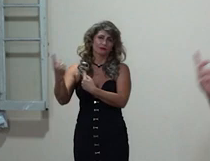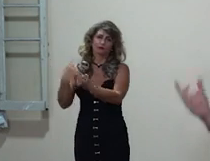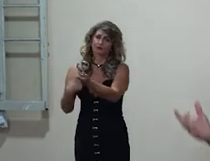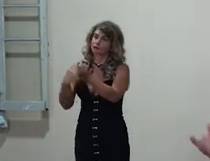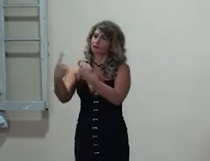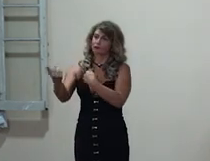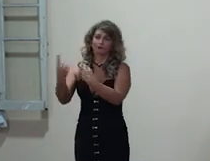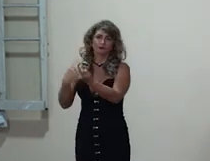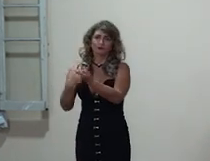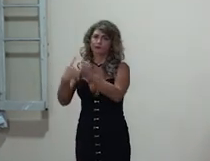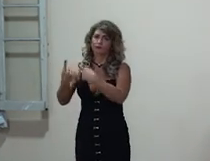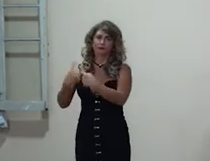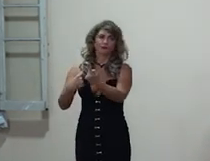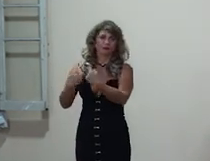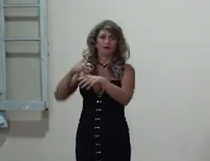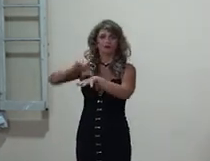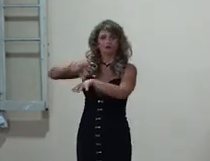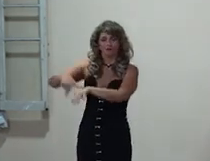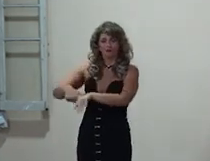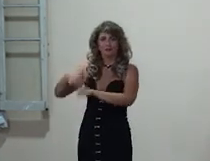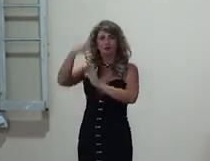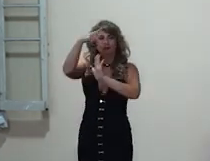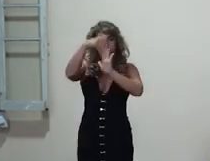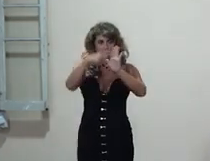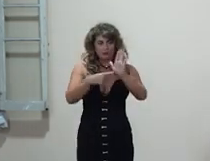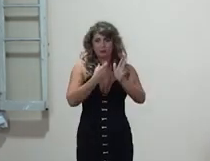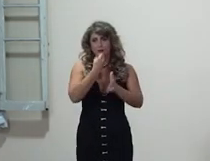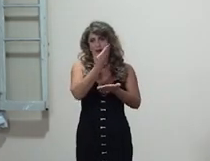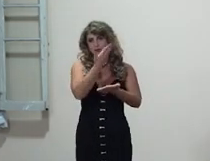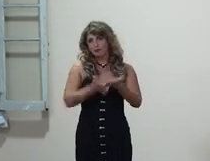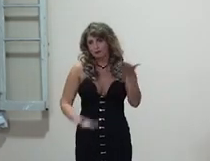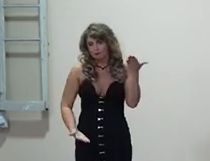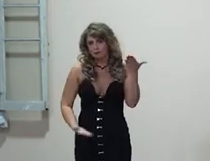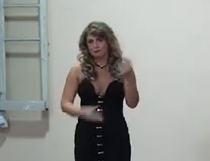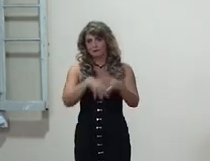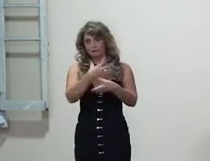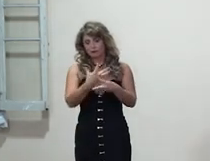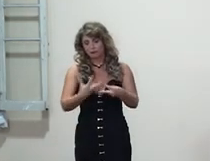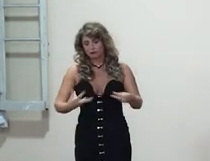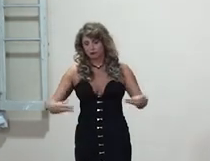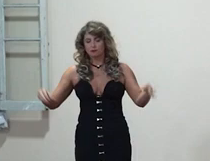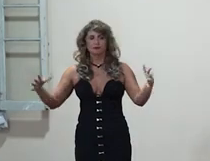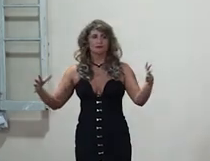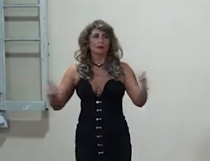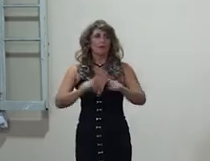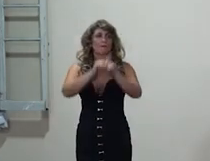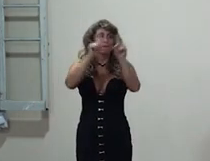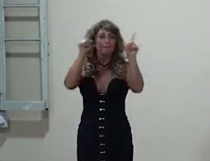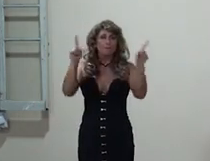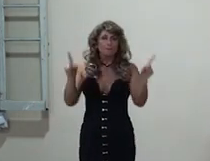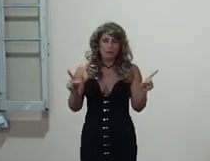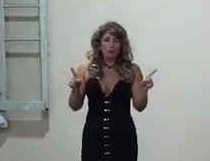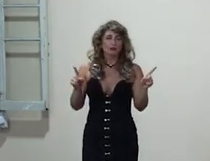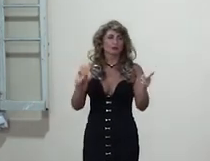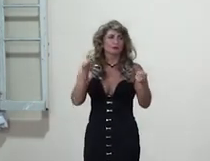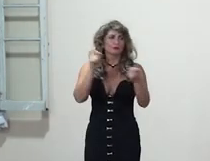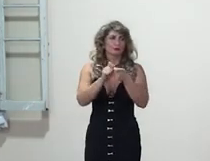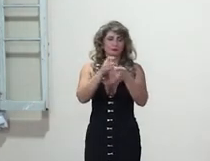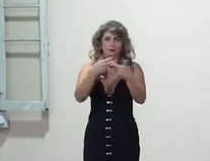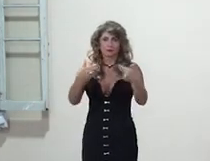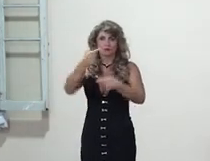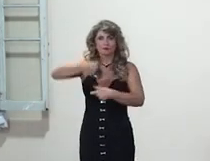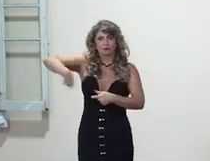e, às vezes, projetos bons que se esvaem. Mas essa atuação, então,